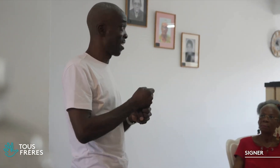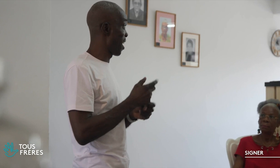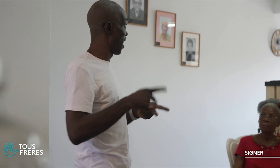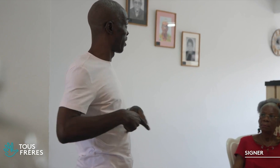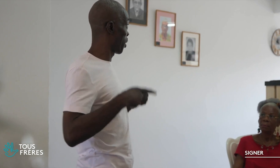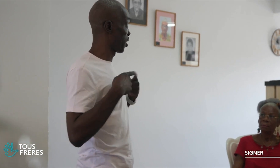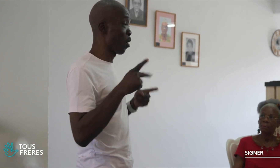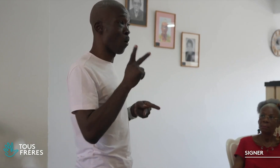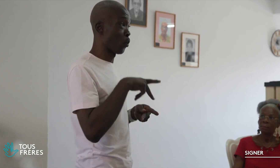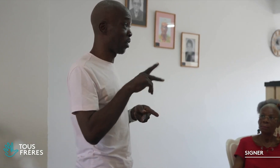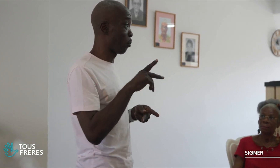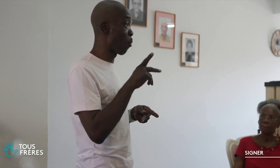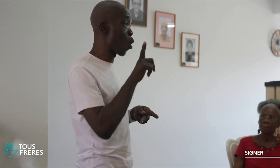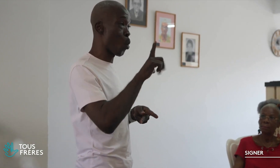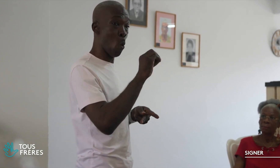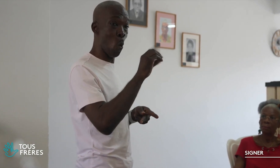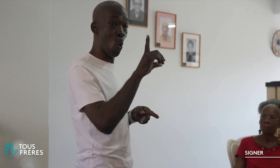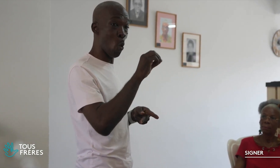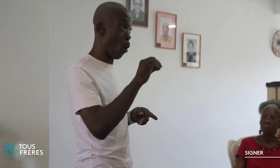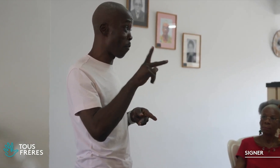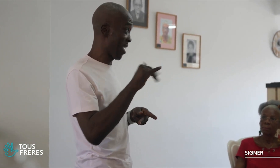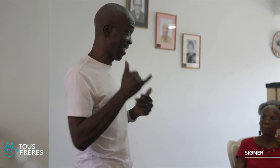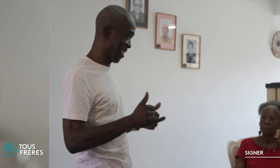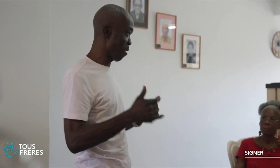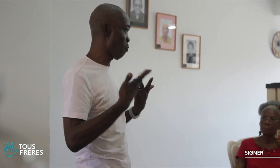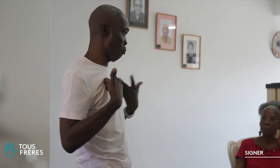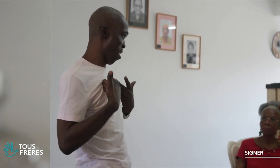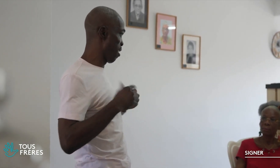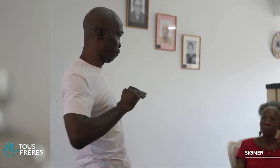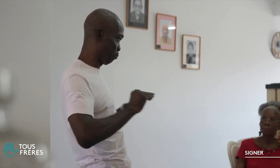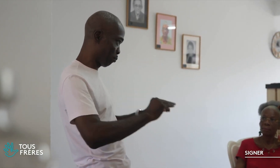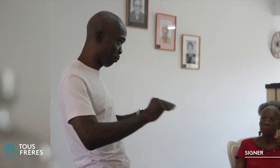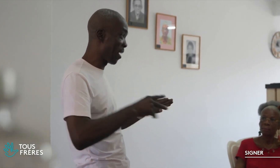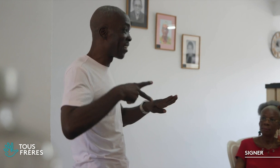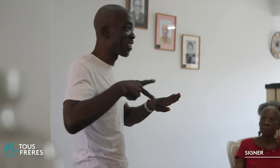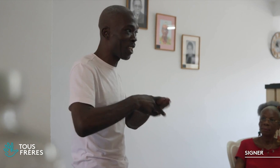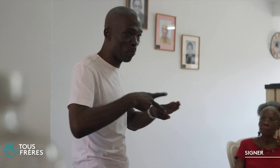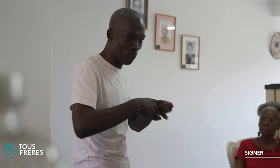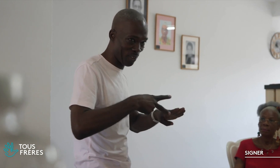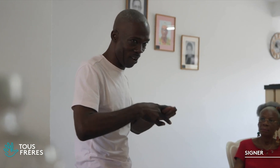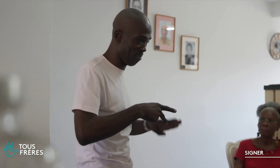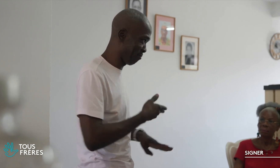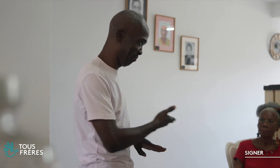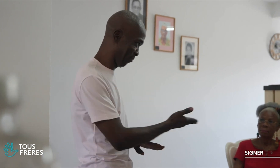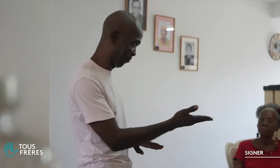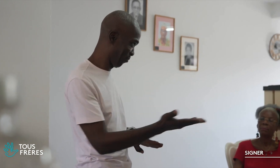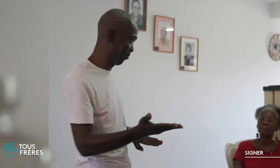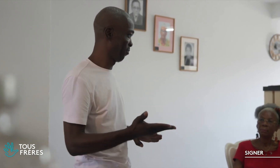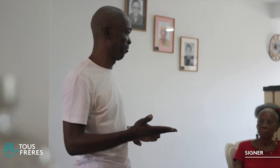Alors, prochainement, nous allons mettre en place ici les ateliers en langue des signes avec les débutants